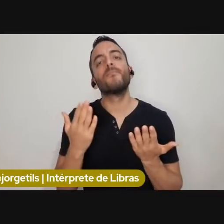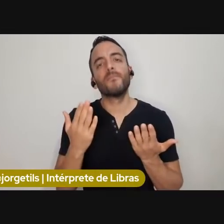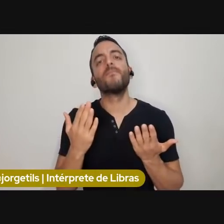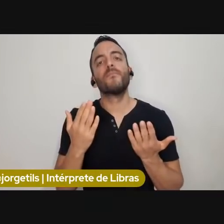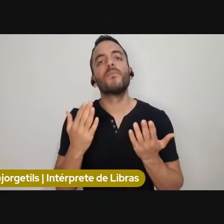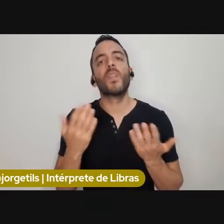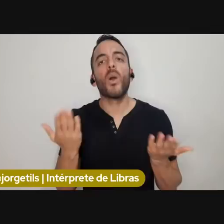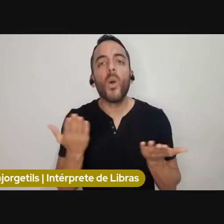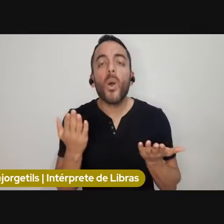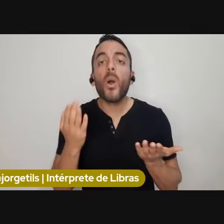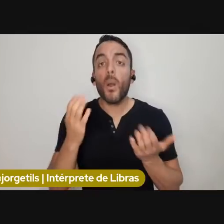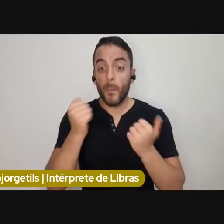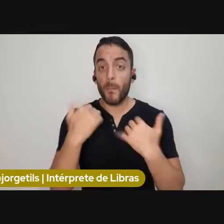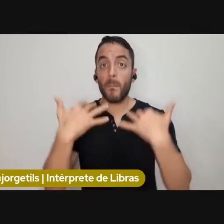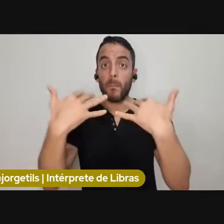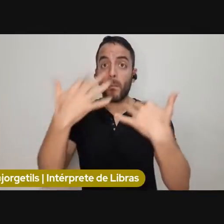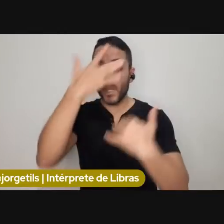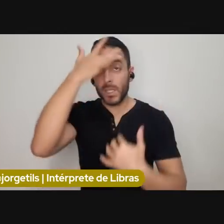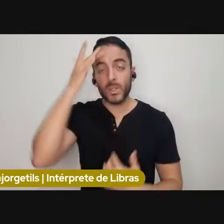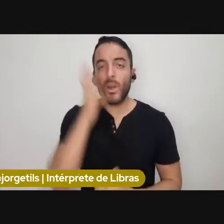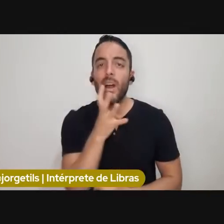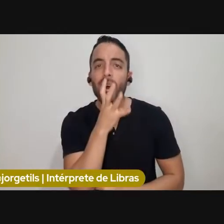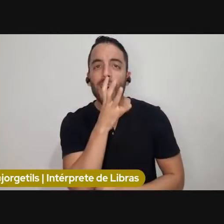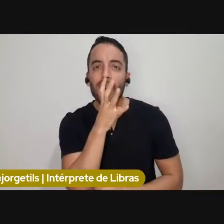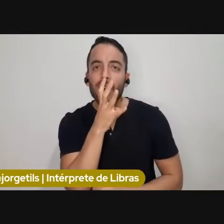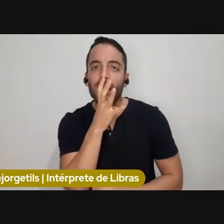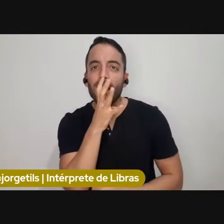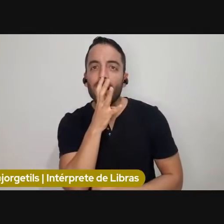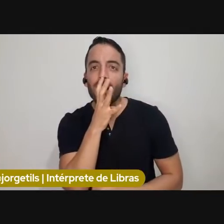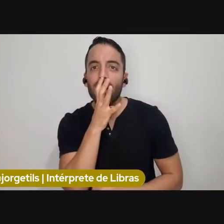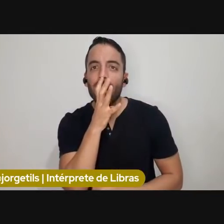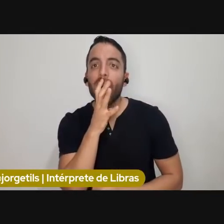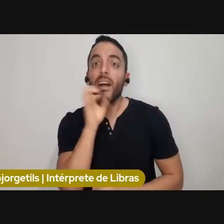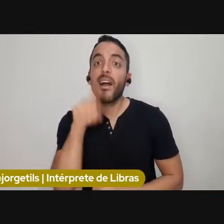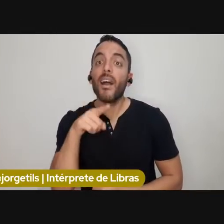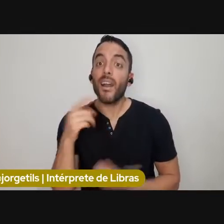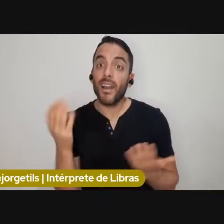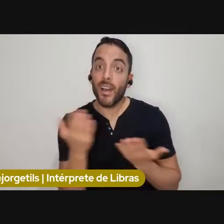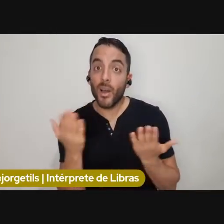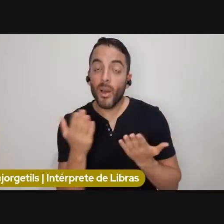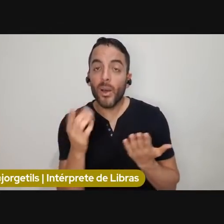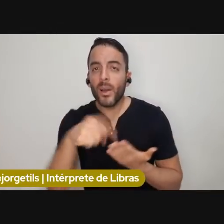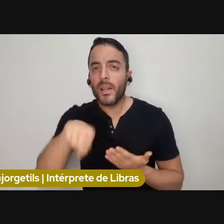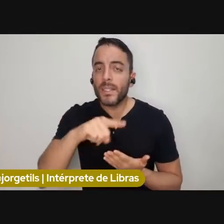público, enfim, esse público, entre aspas, leigo,